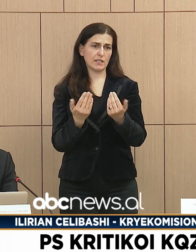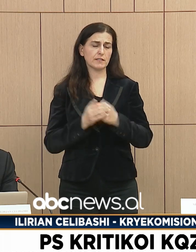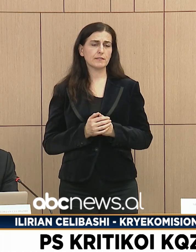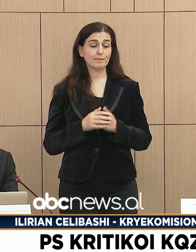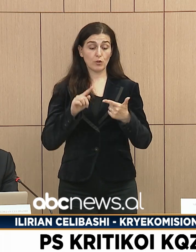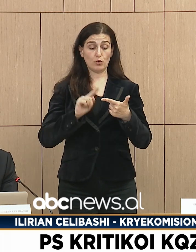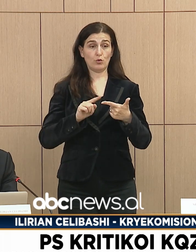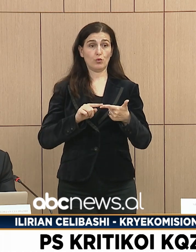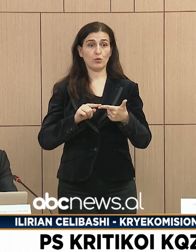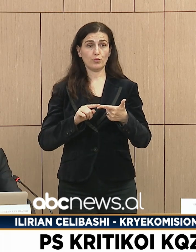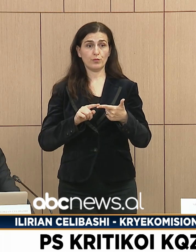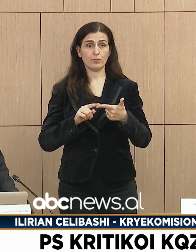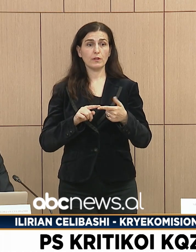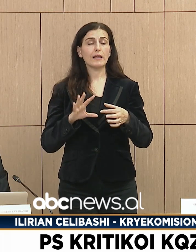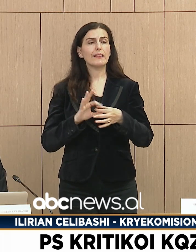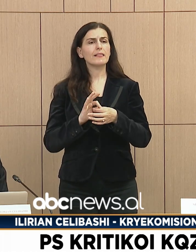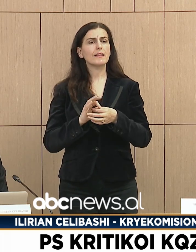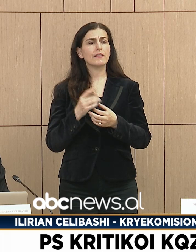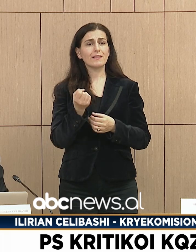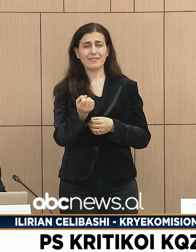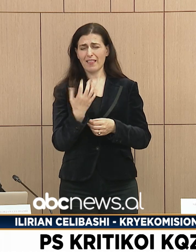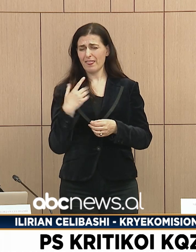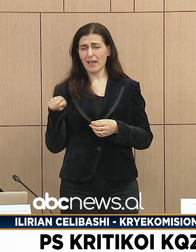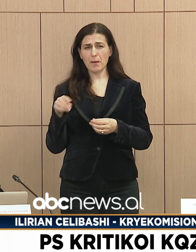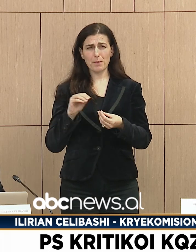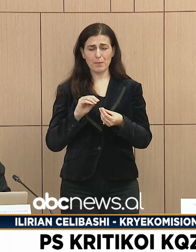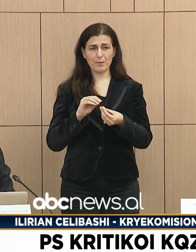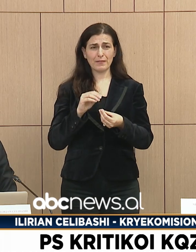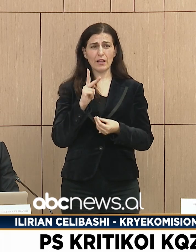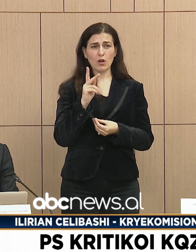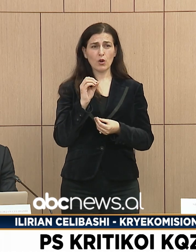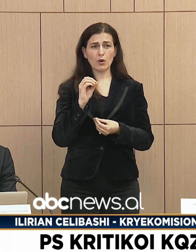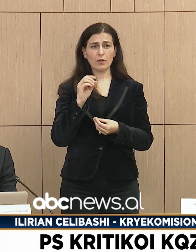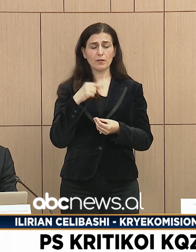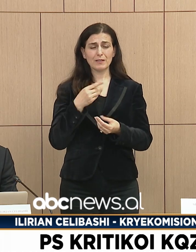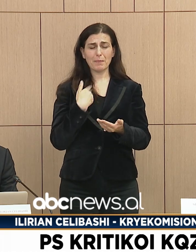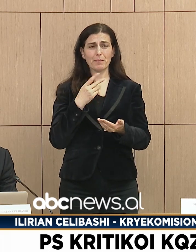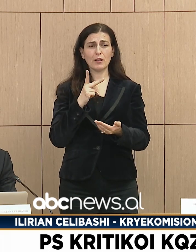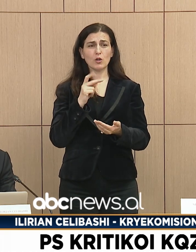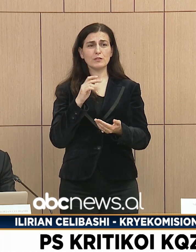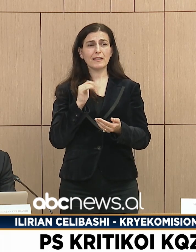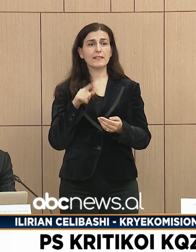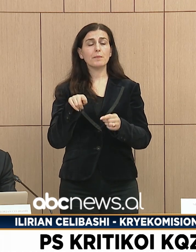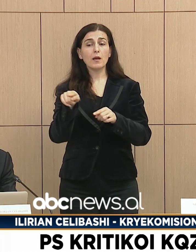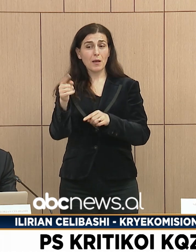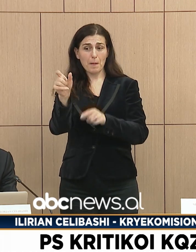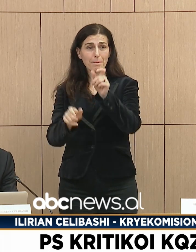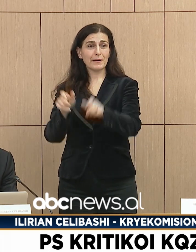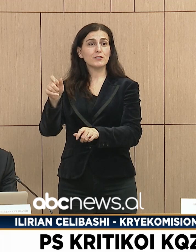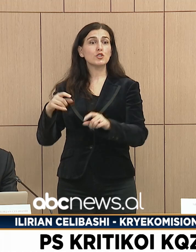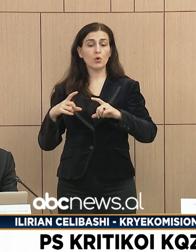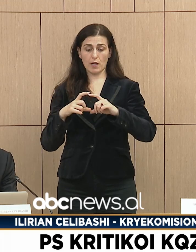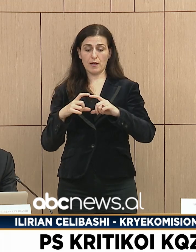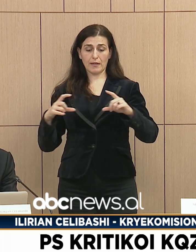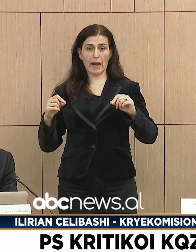një konstatim që ju thatë për identifikimin e disa qytetarëve me kartë për pa